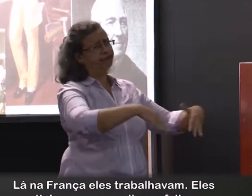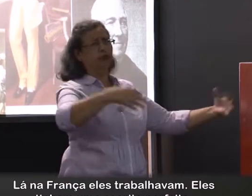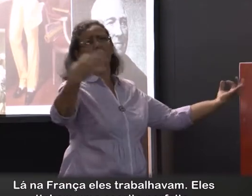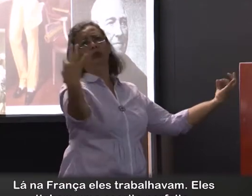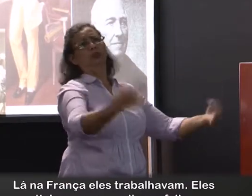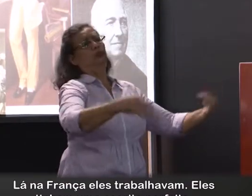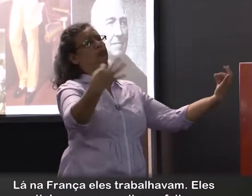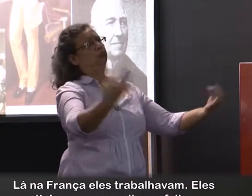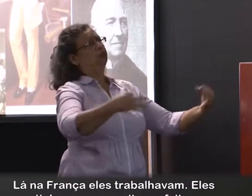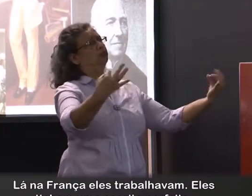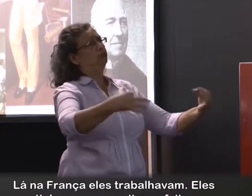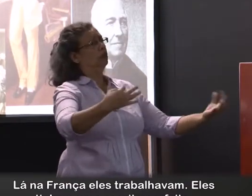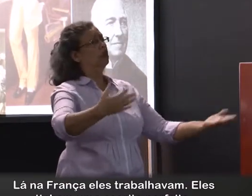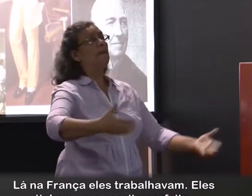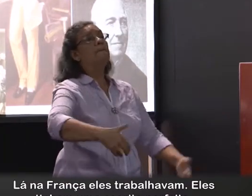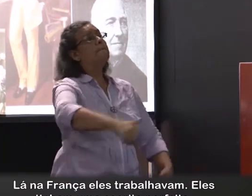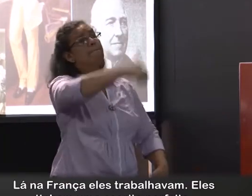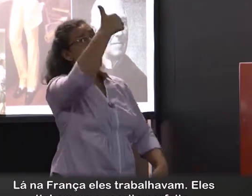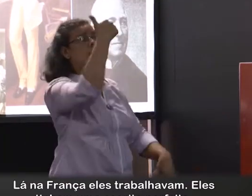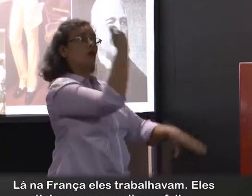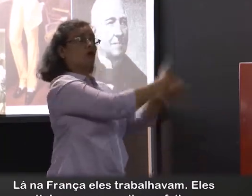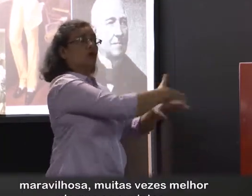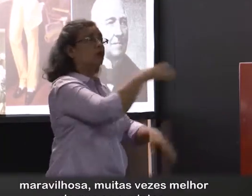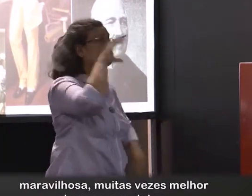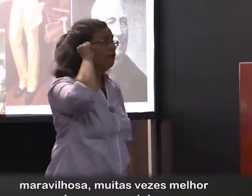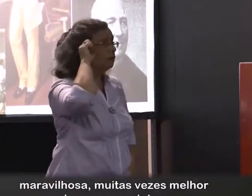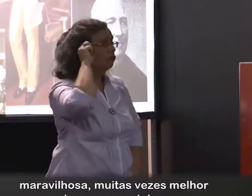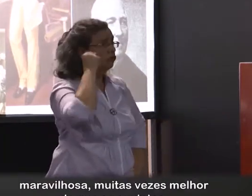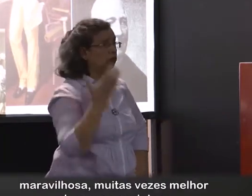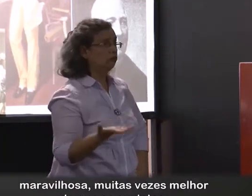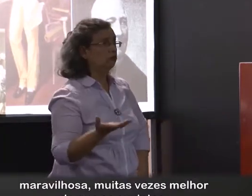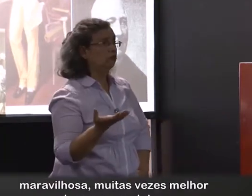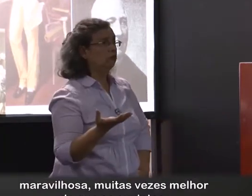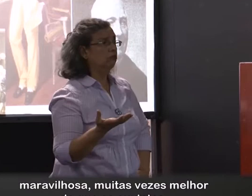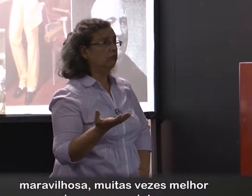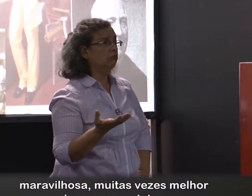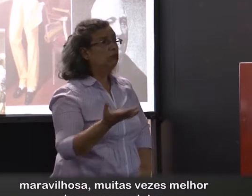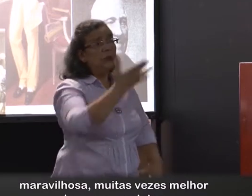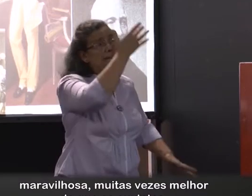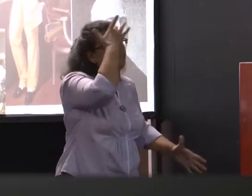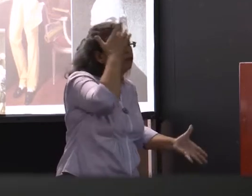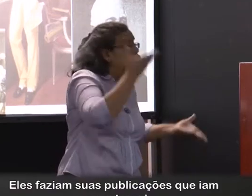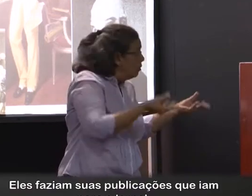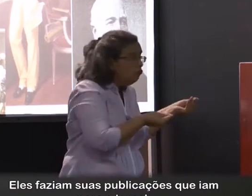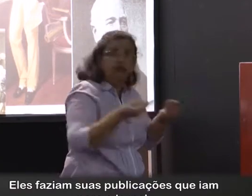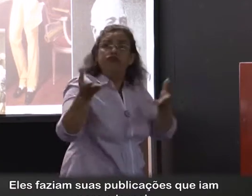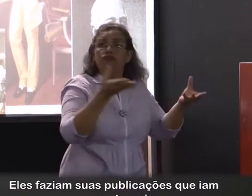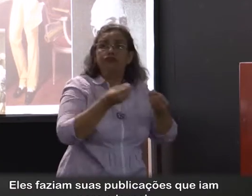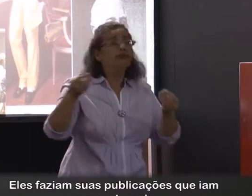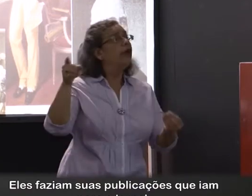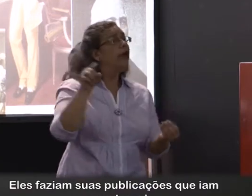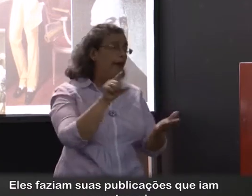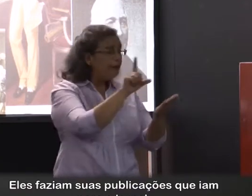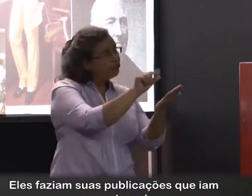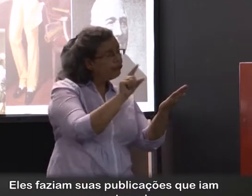eles trabalhavam, eles tinham uma escrita perfeita, maravilhosa, muitas vezes melhor que os ouvintes. Uma escrita ótima, eles faziam